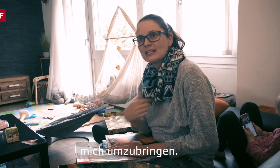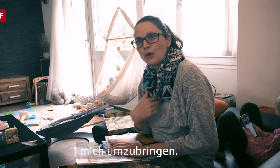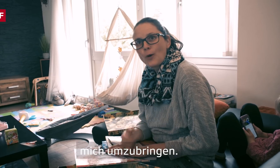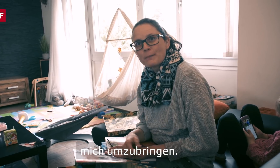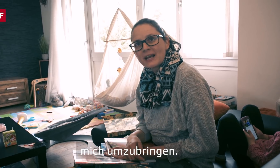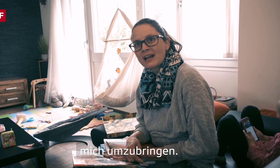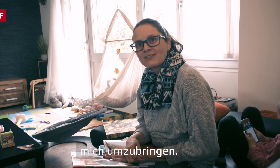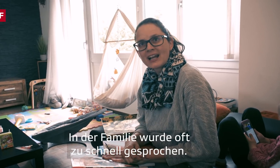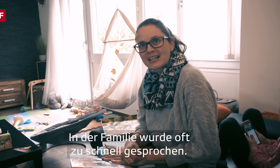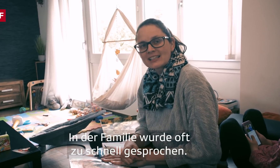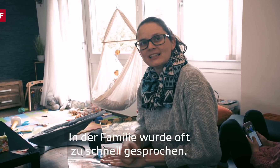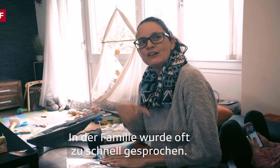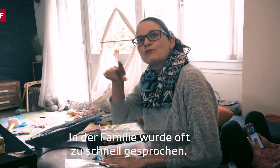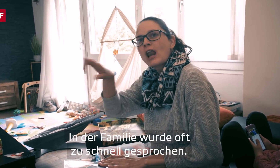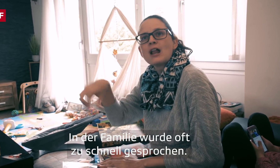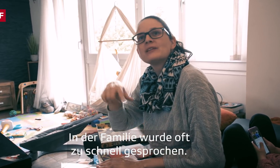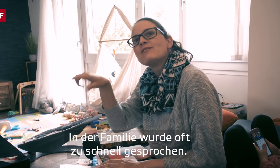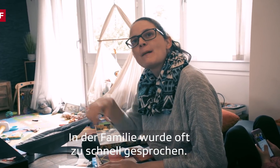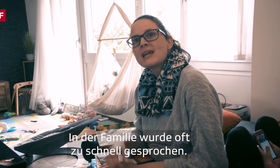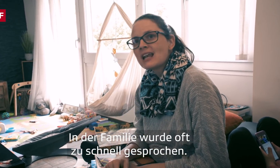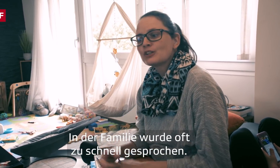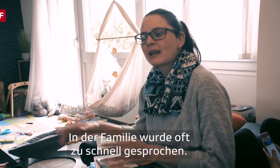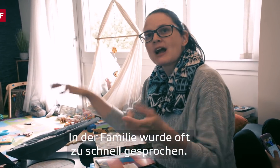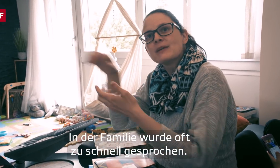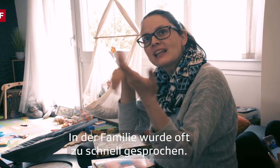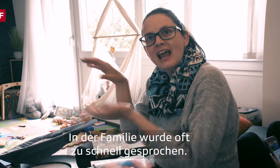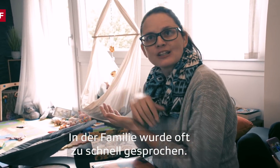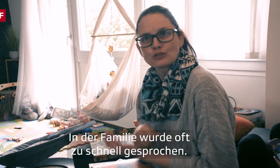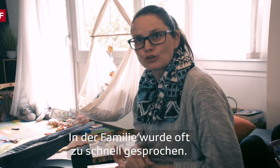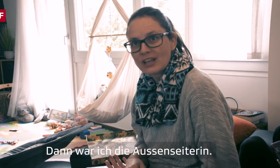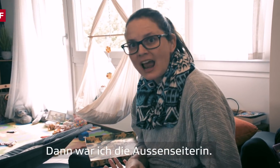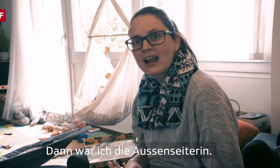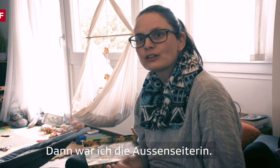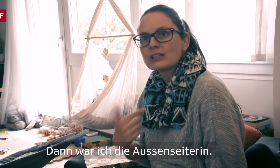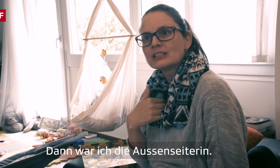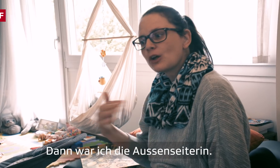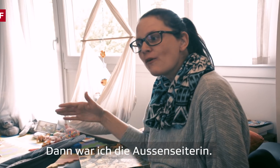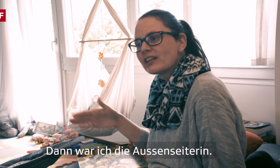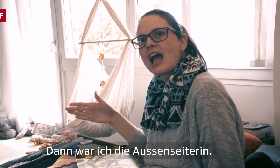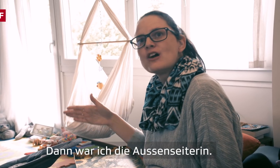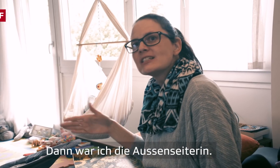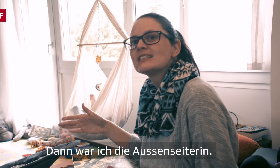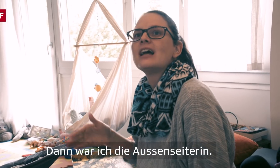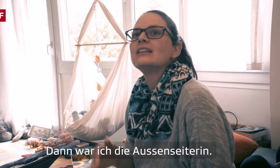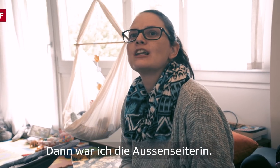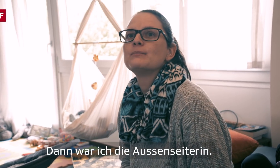zu umbringen möchte. Vor allem die Familie sprechen miteinander zu schnell, dass ich oft die Außenseiterin